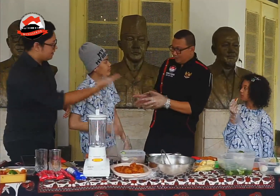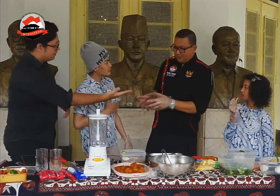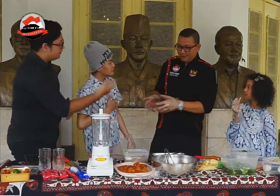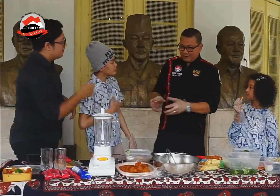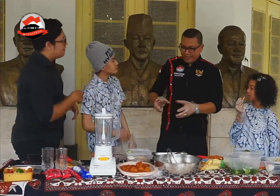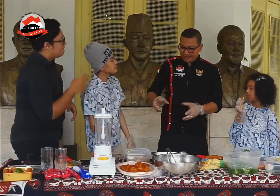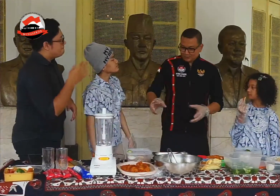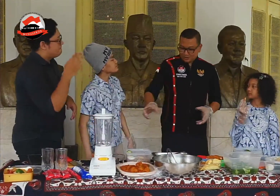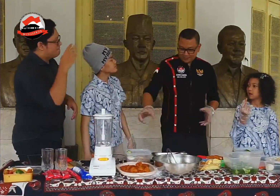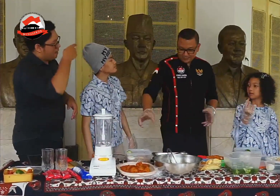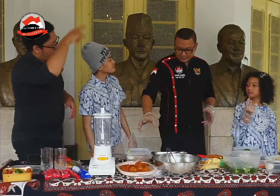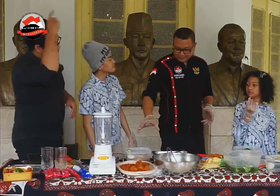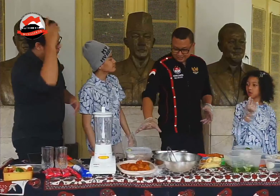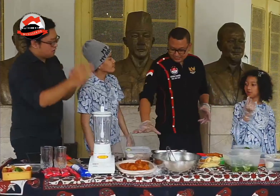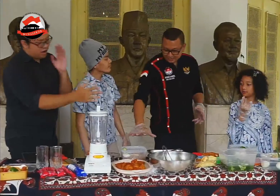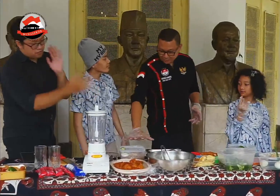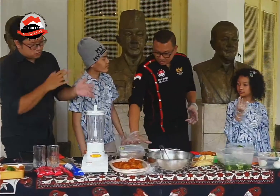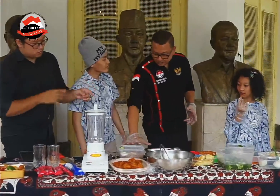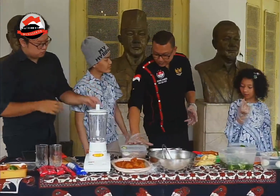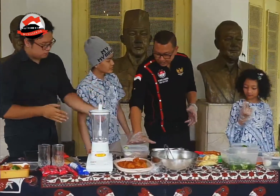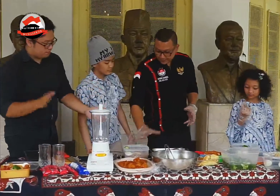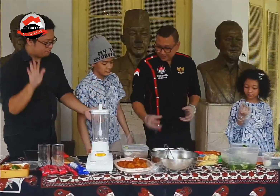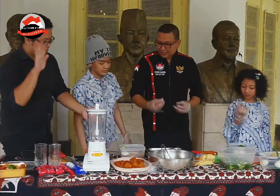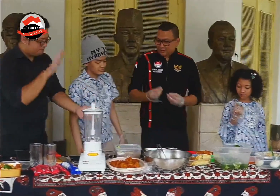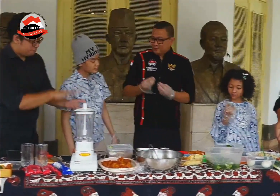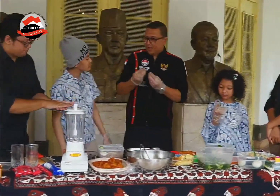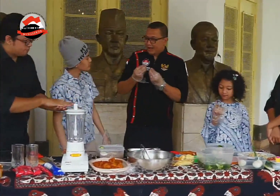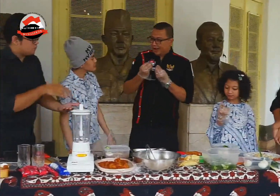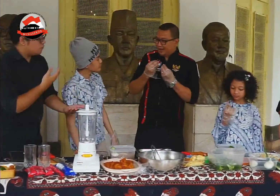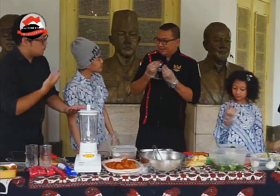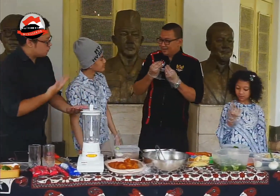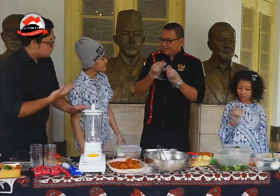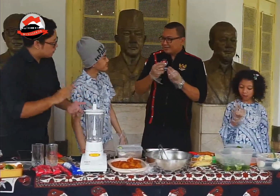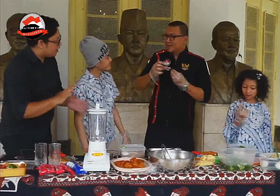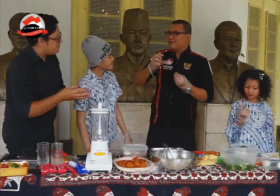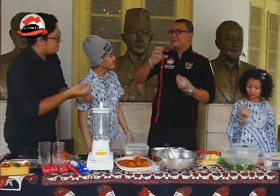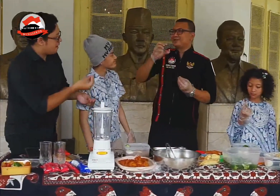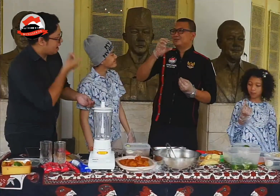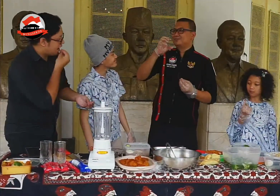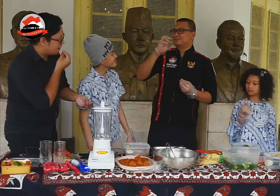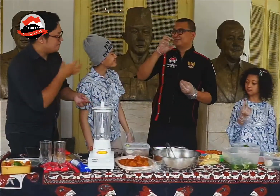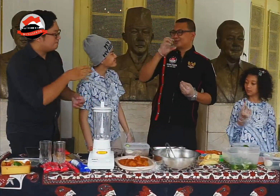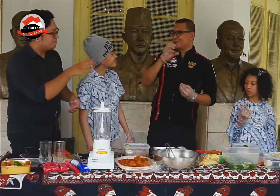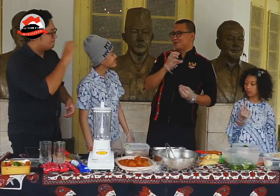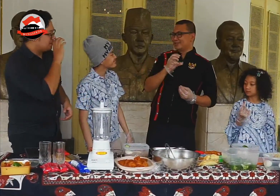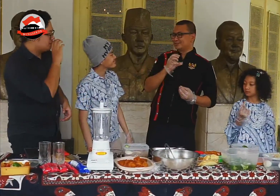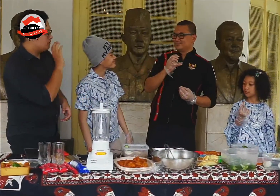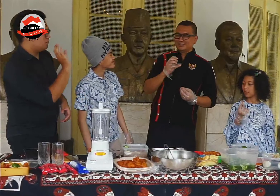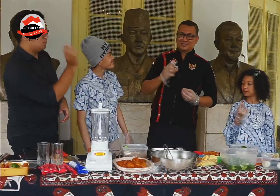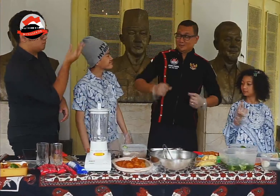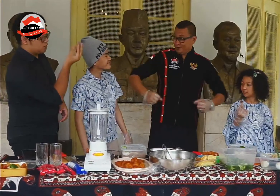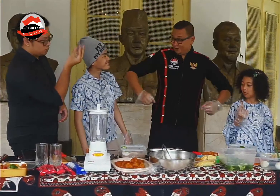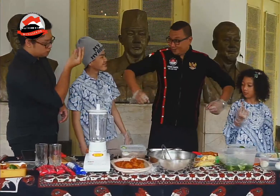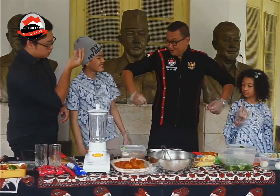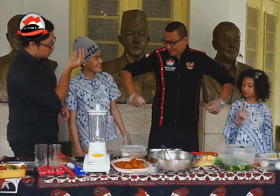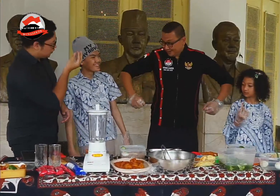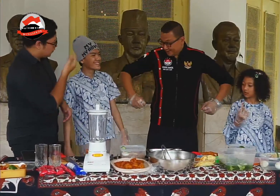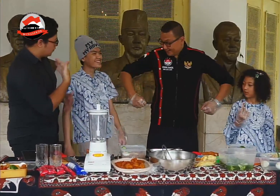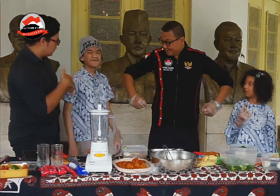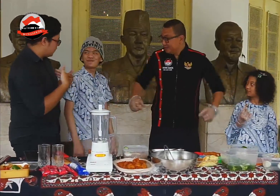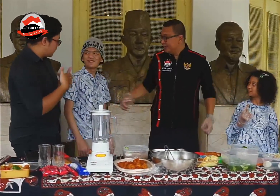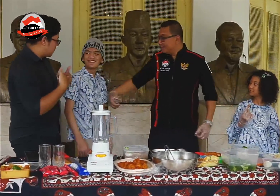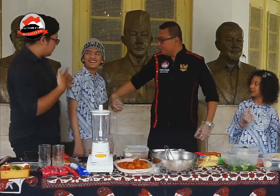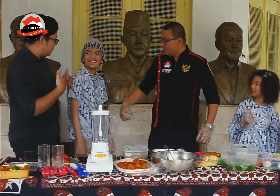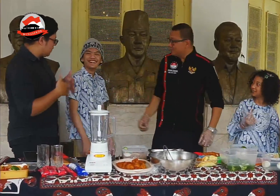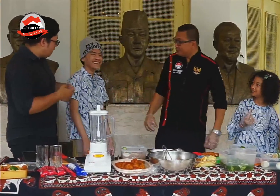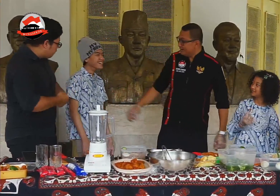Paul langsung habis ditutup ini, dimakan sama minum strawberry smoothies.